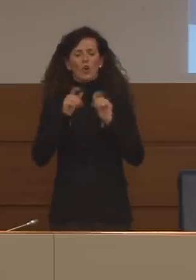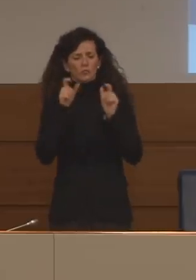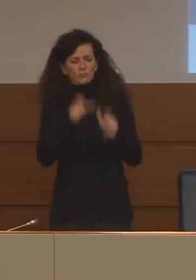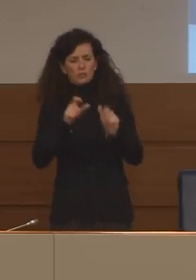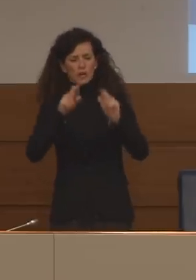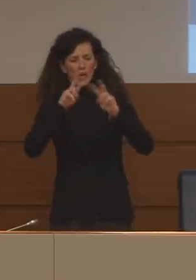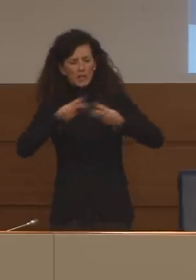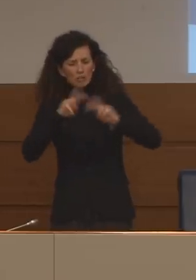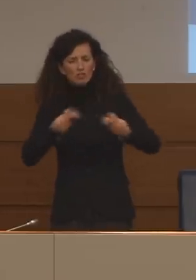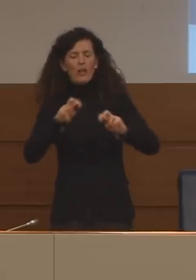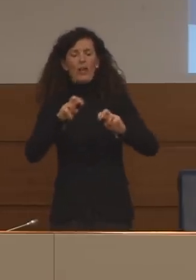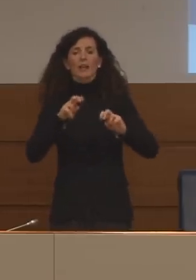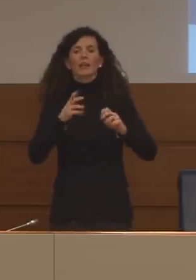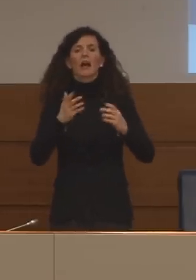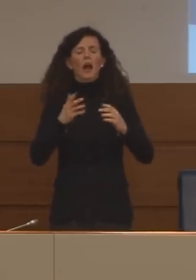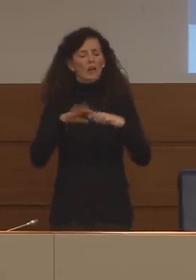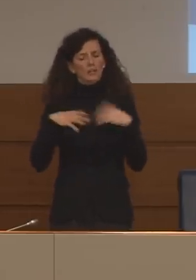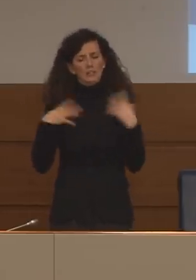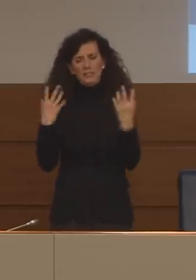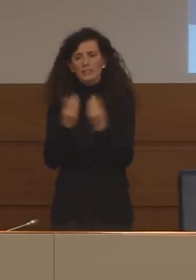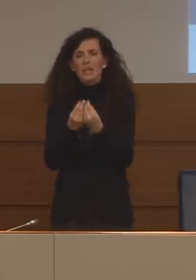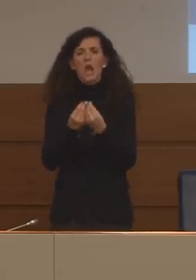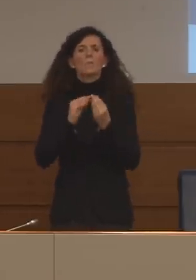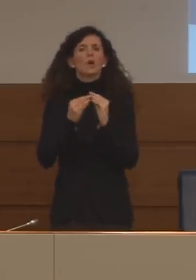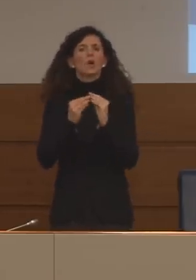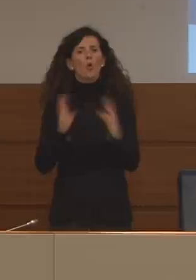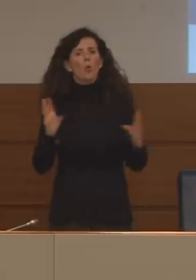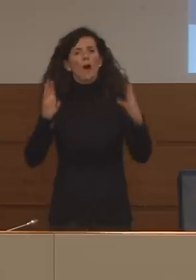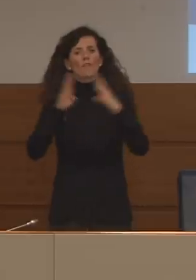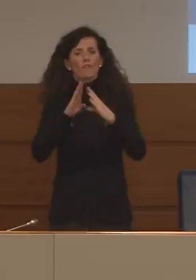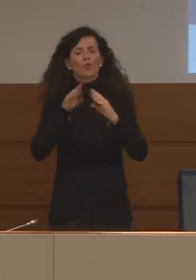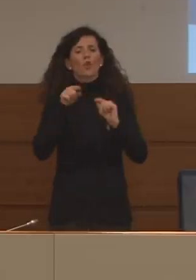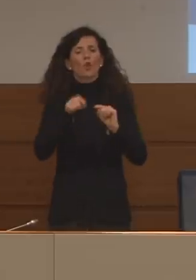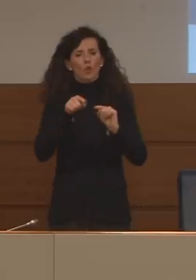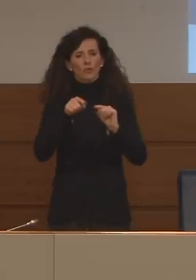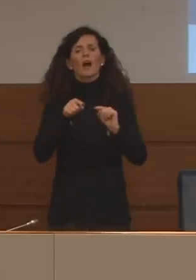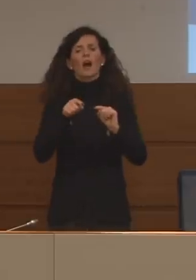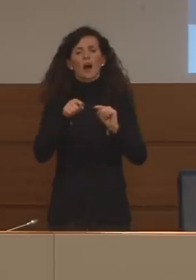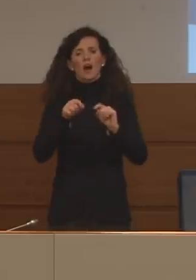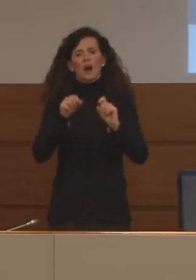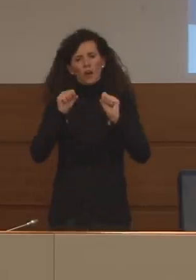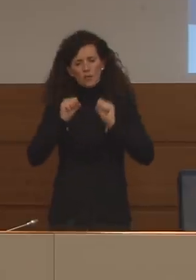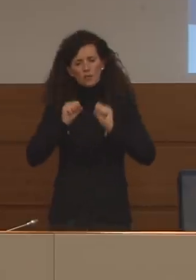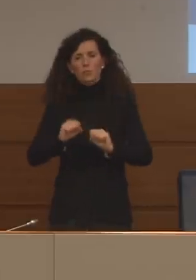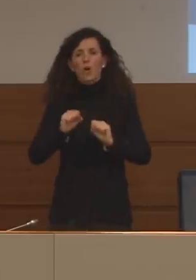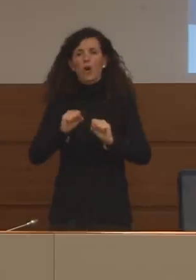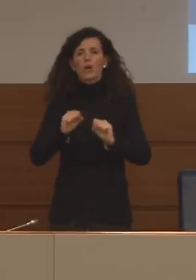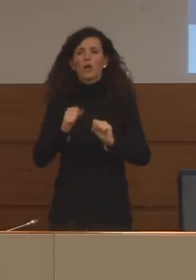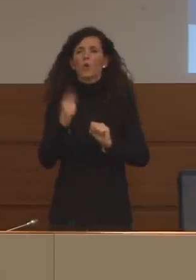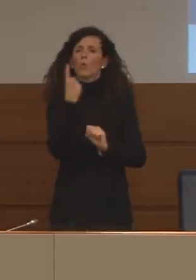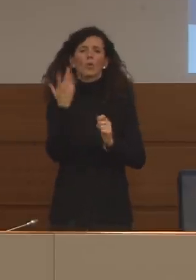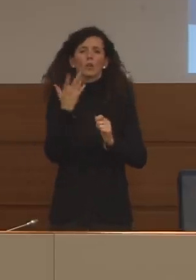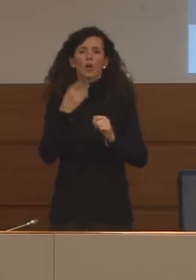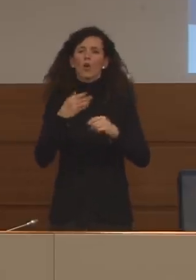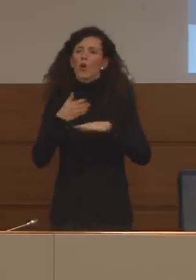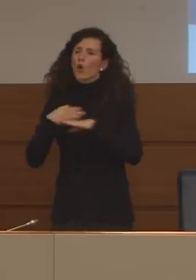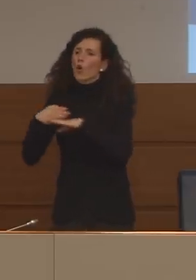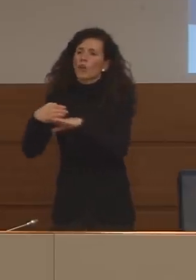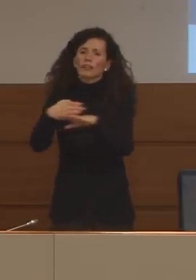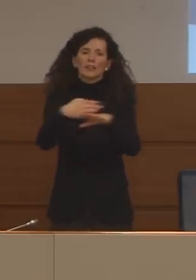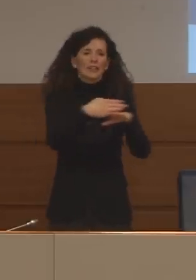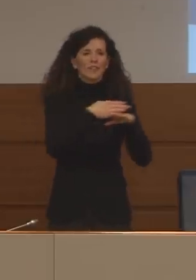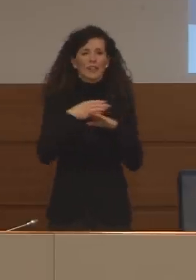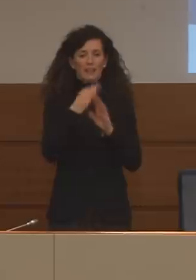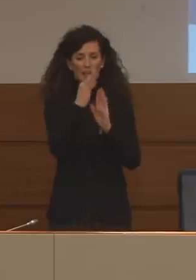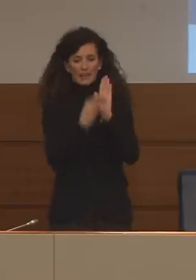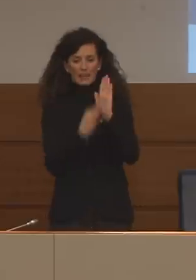l'unica modalità che abbiamo per affrontarlo con efficacia è quella di condividere i dati condividere